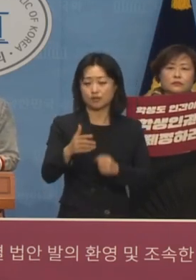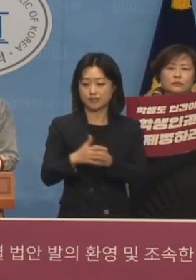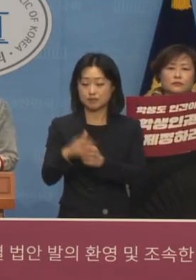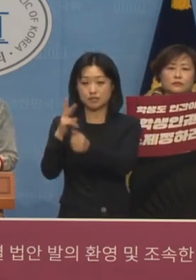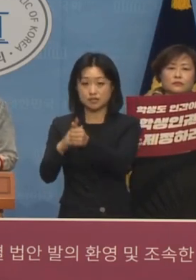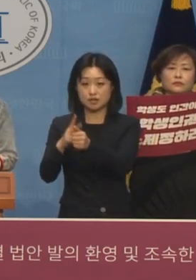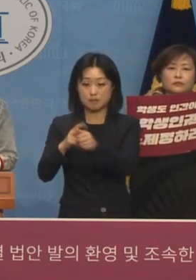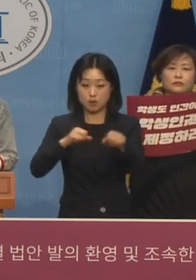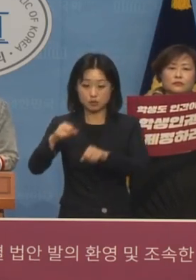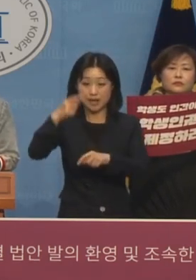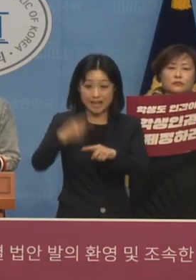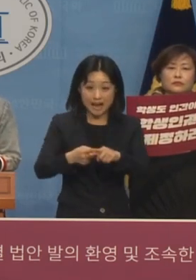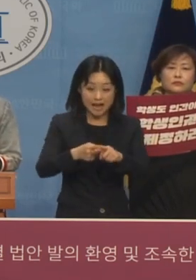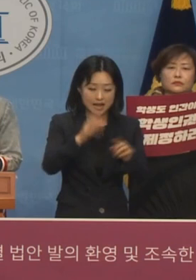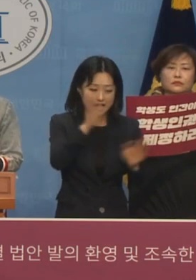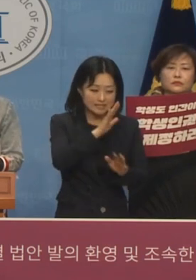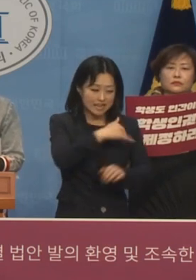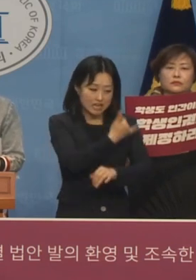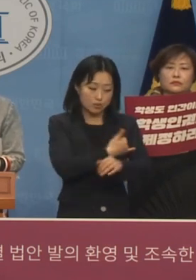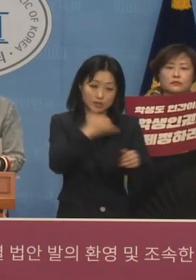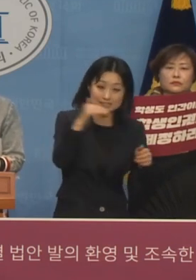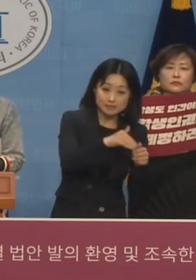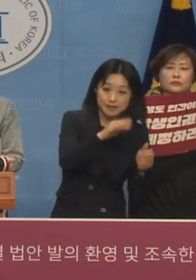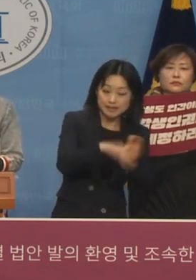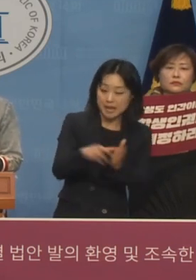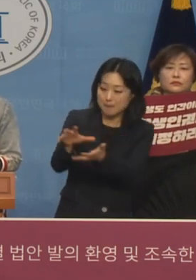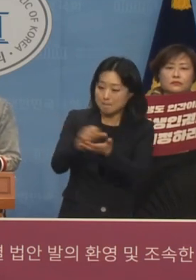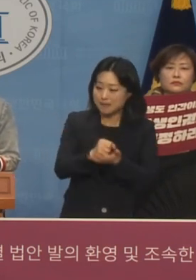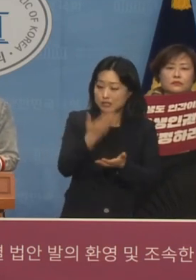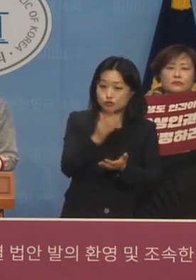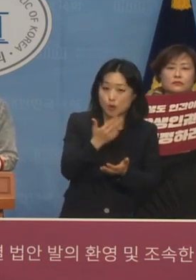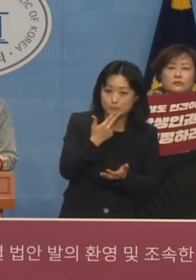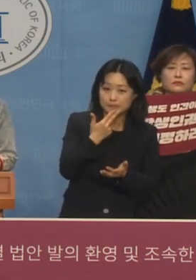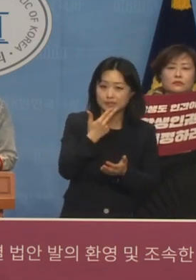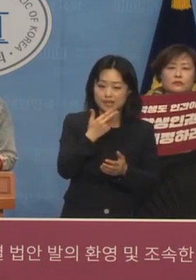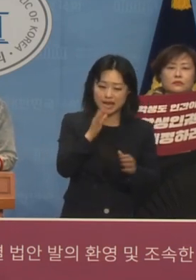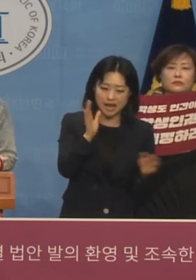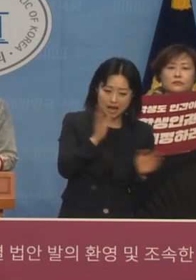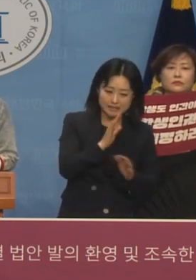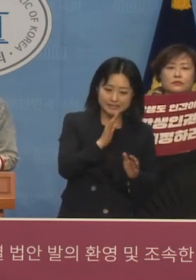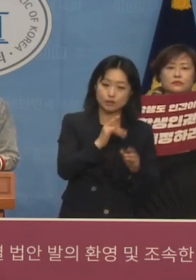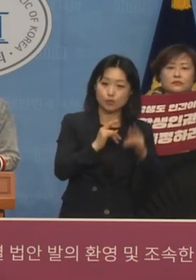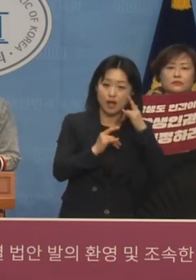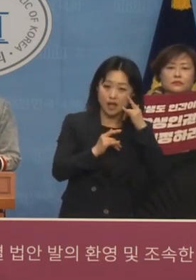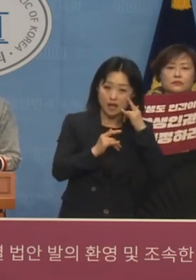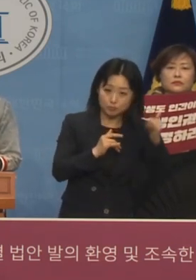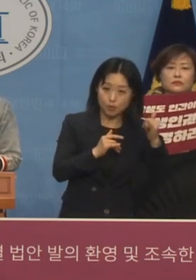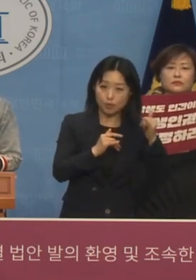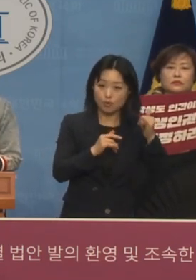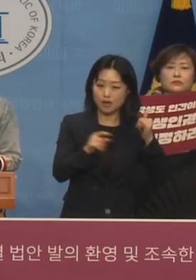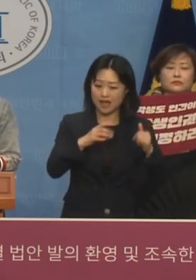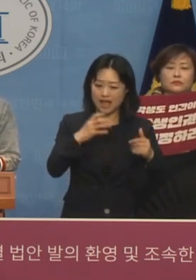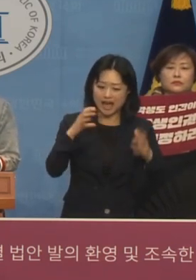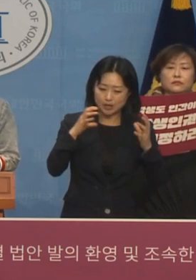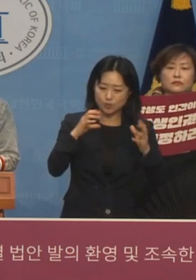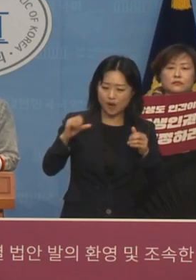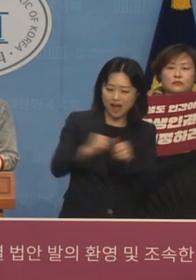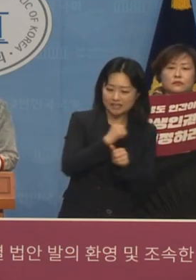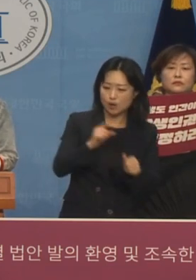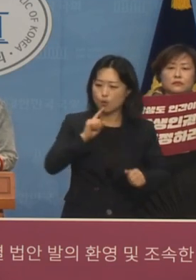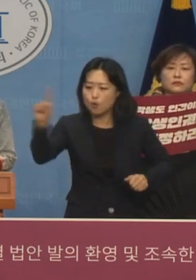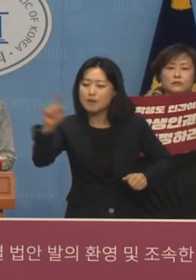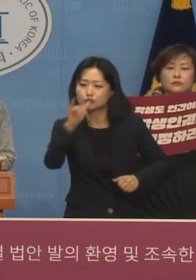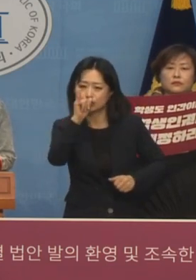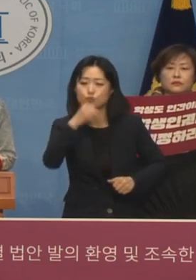교육활동을 하다가 학생에 대해 인권 침해를 하게 되면 이를 받아들일 수 없는 학생과 학부모는 다시 아동학대로 교사를 고발하는 악순환이 벌어질 수